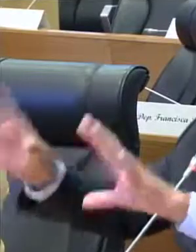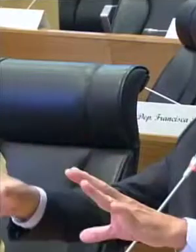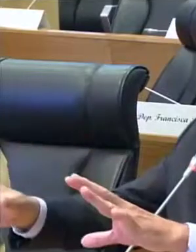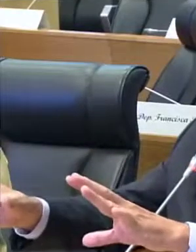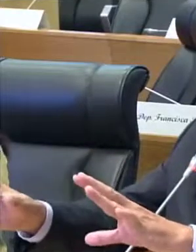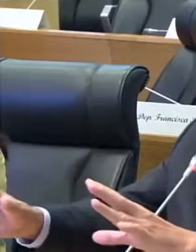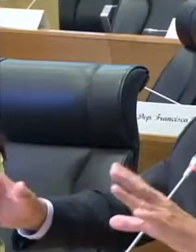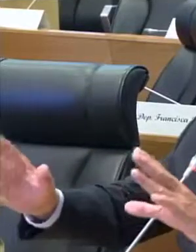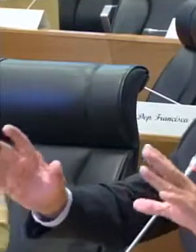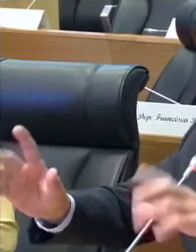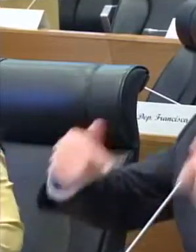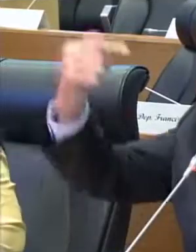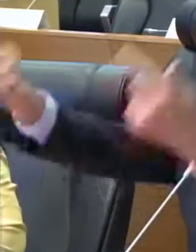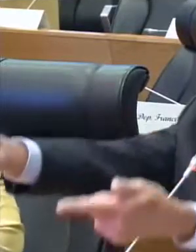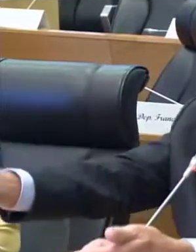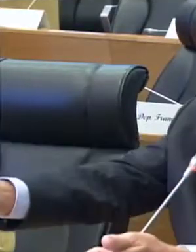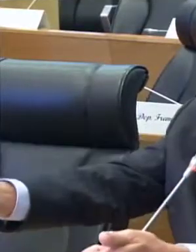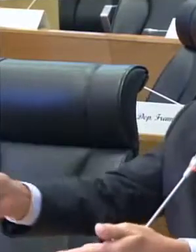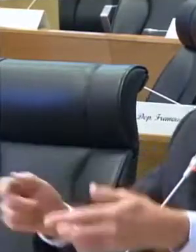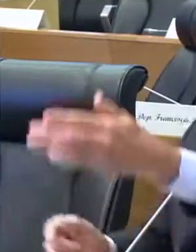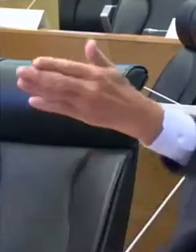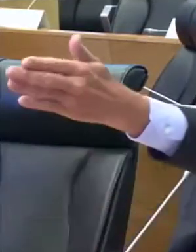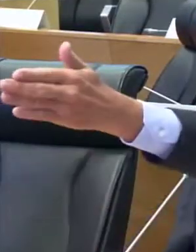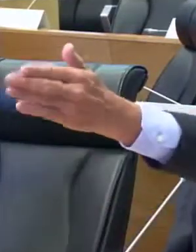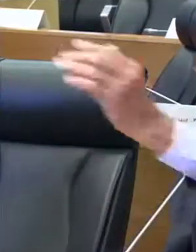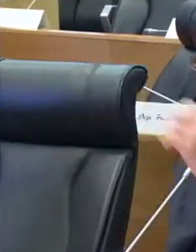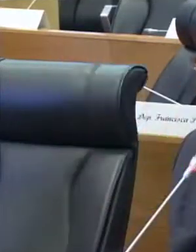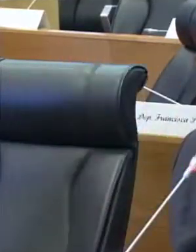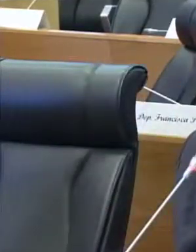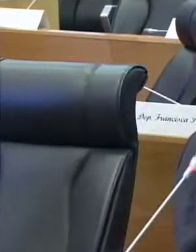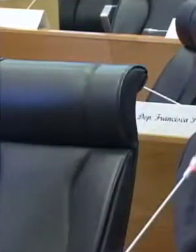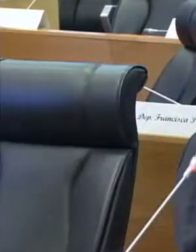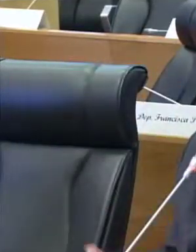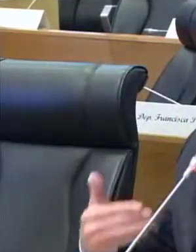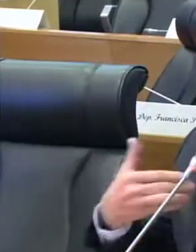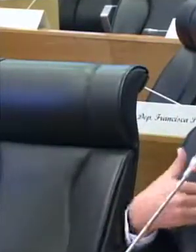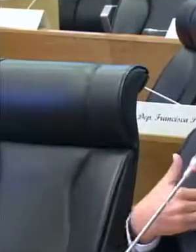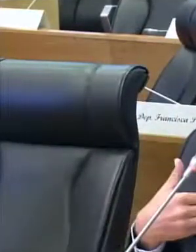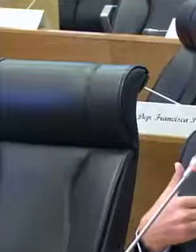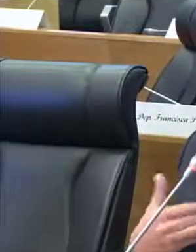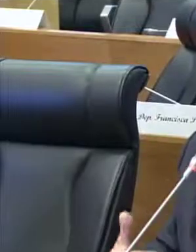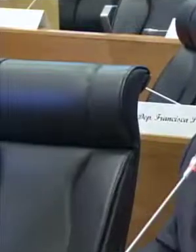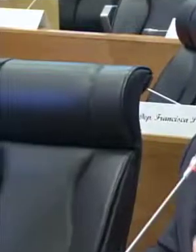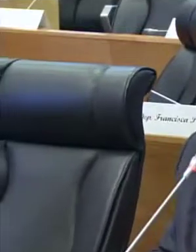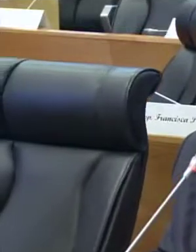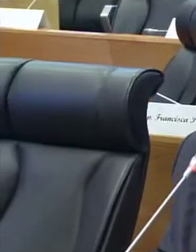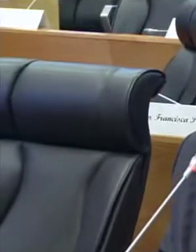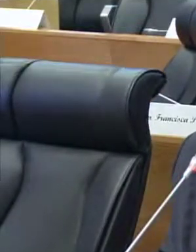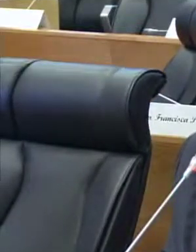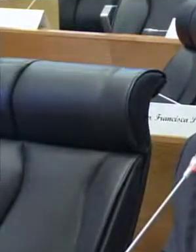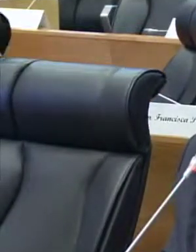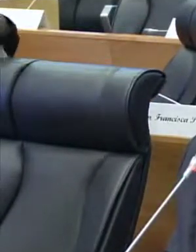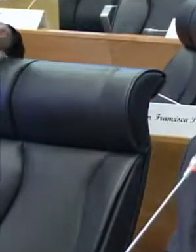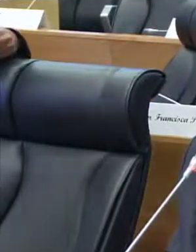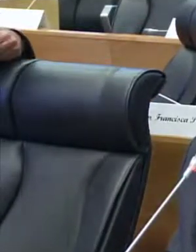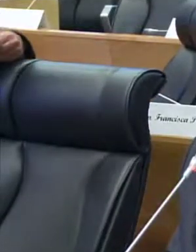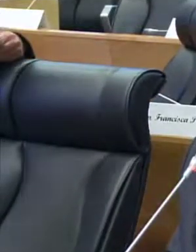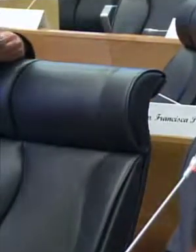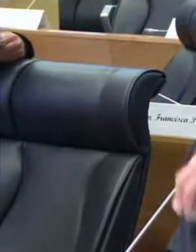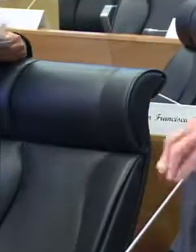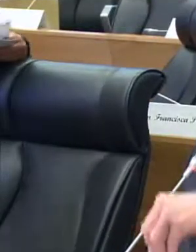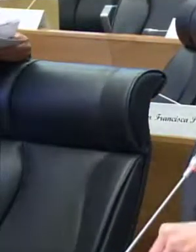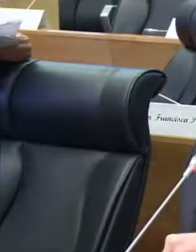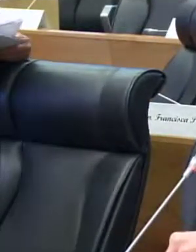manietação de cabos eleitorais sem a devida responsabilidade, como foi o caso de Madragoa. Lhe digo isso porque sou votado em